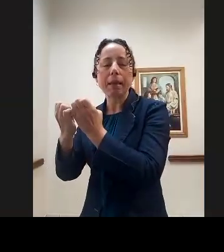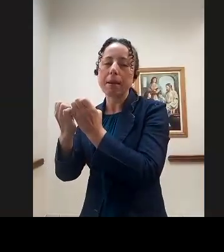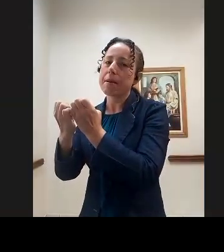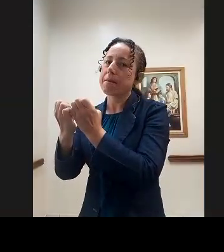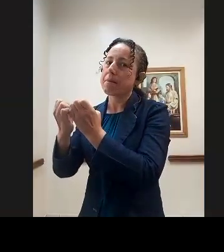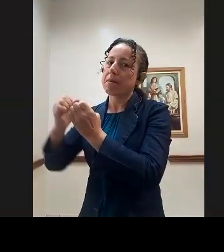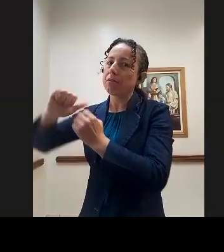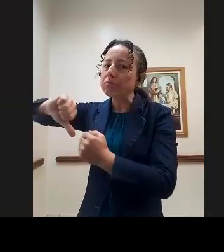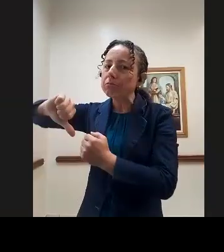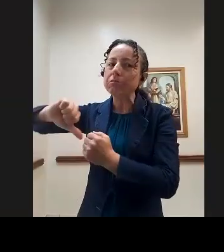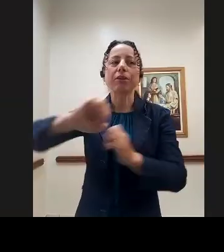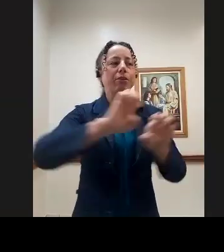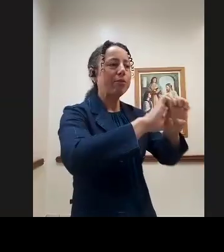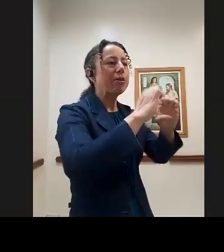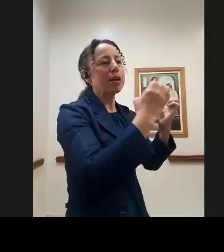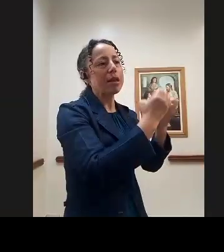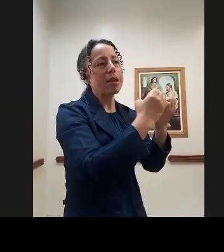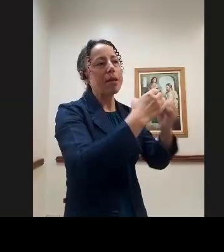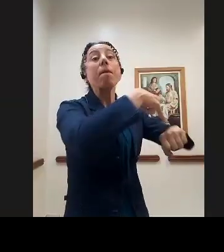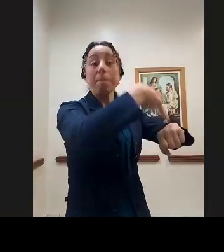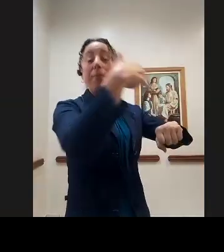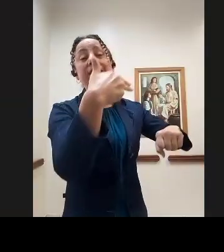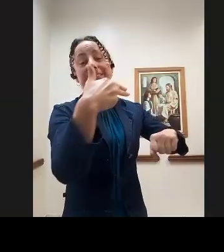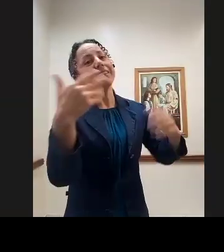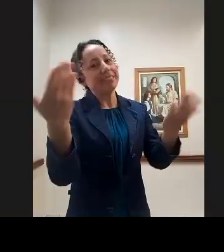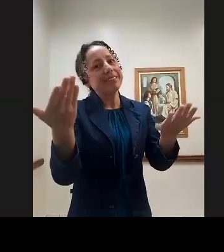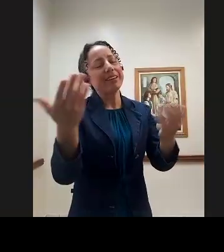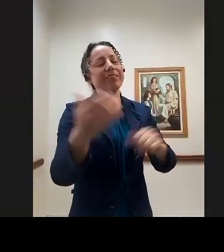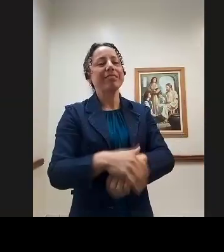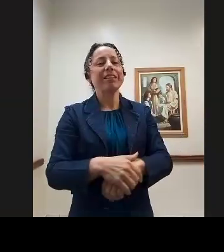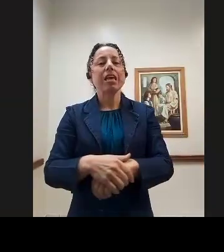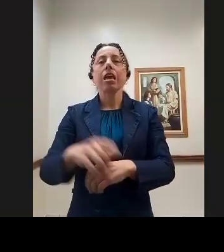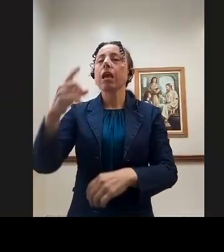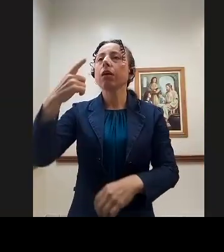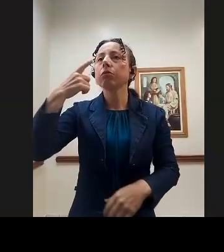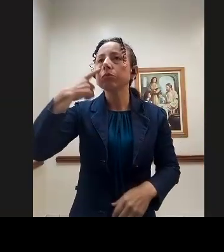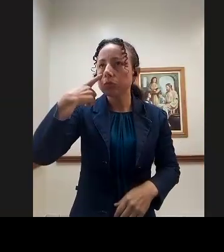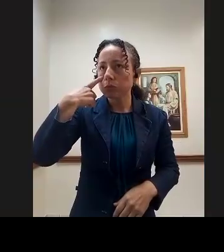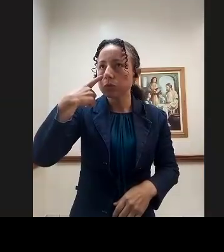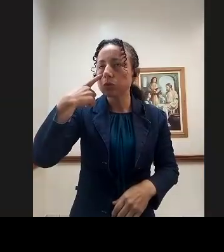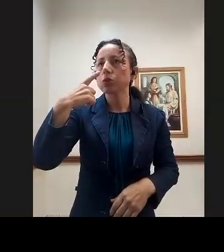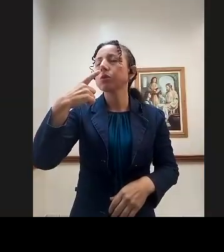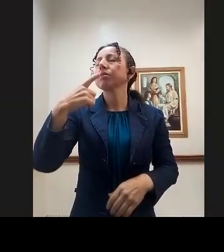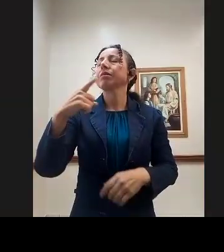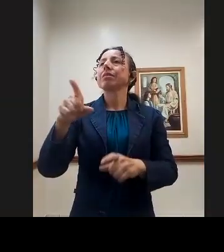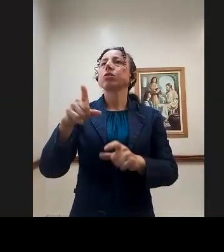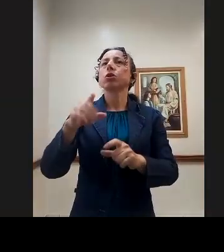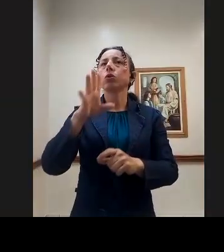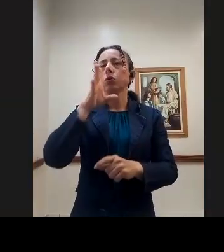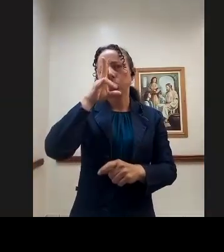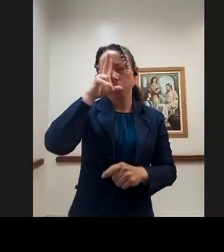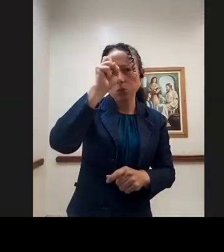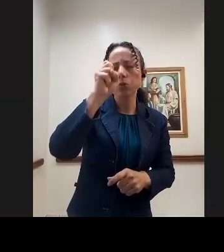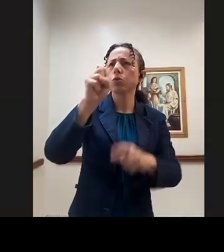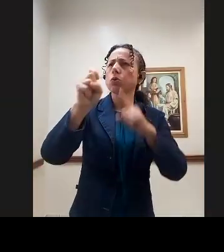ama cada um de nós, né? Ele se orgulha de pequenos esforços, né? Sem sombra de dúvida, eu tenho essa